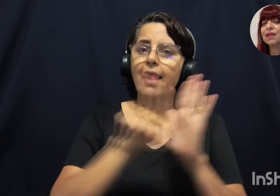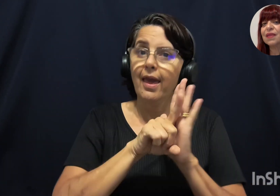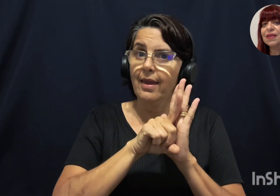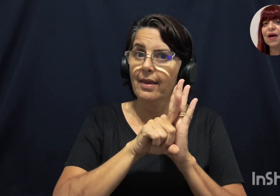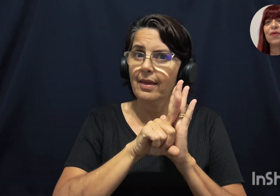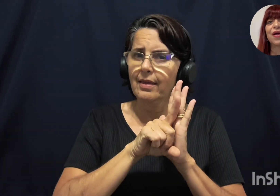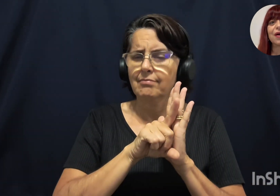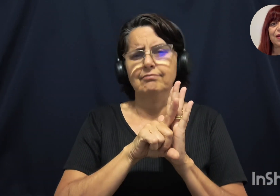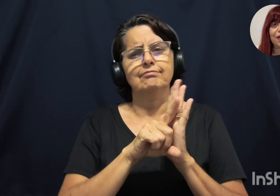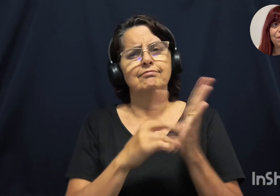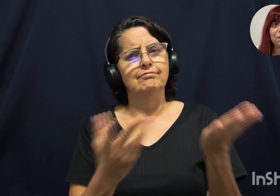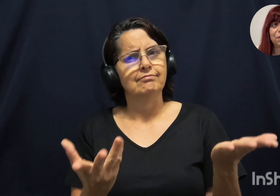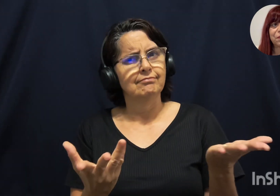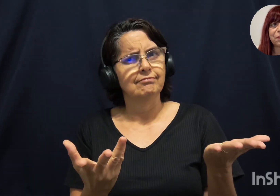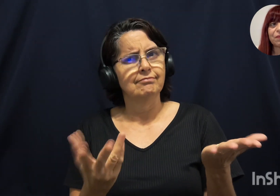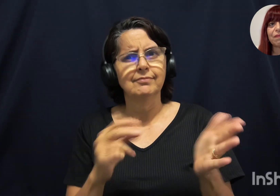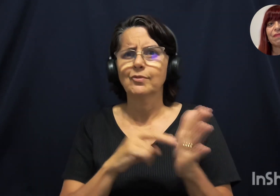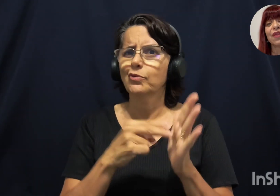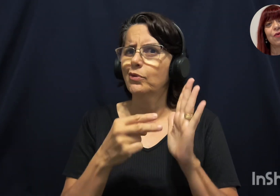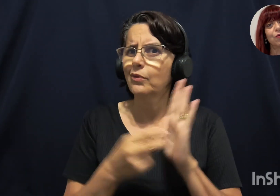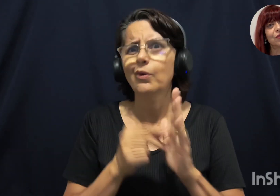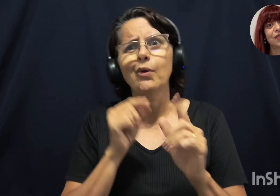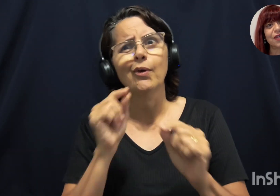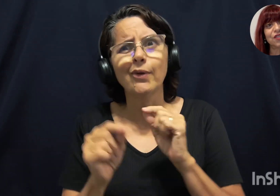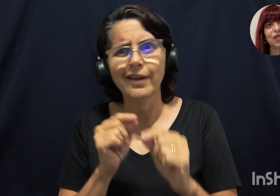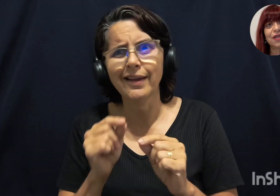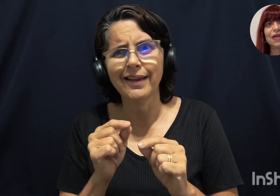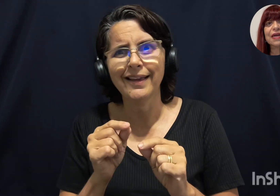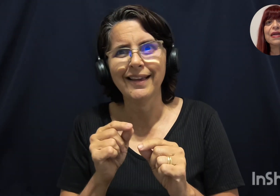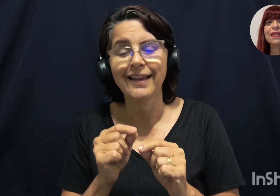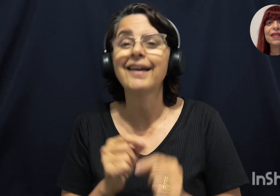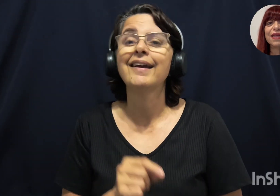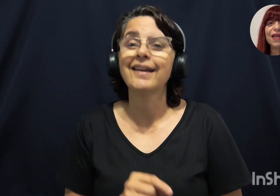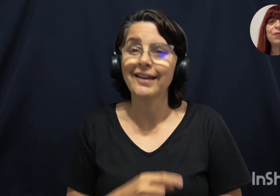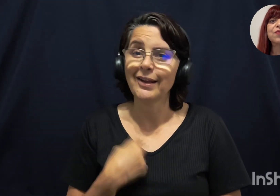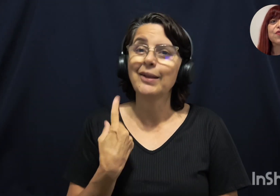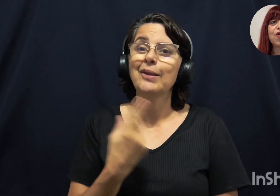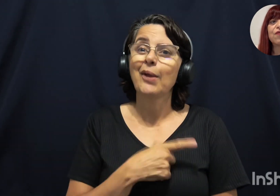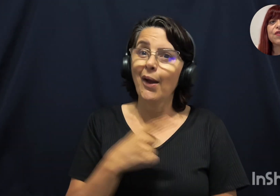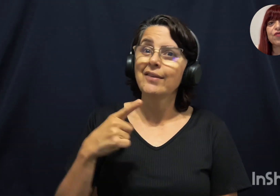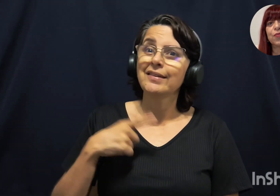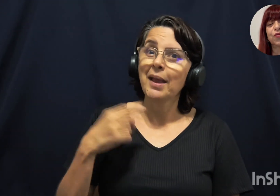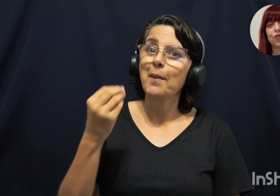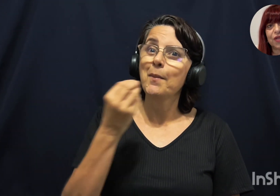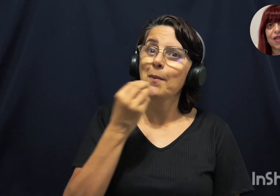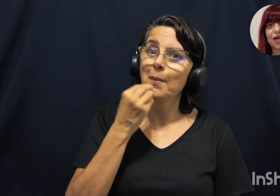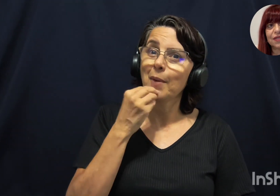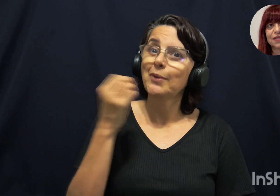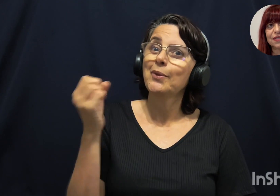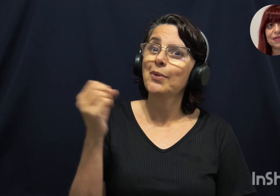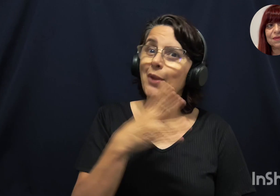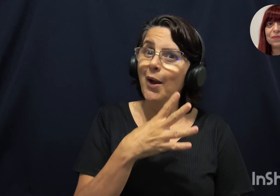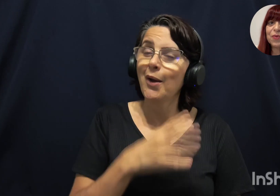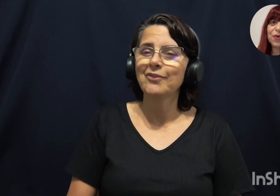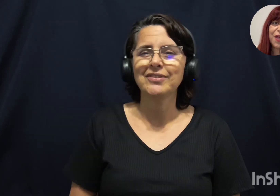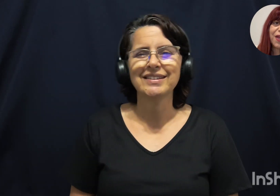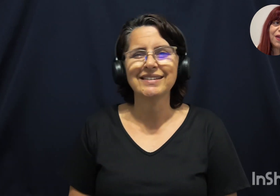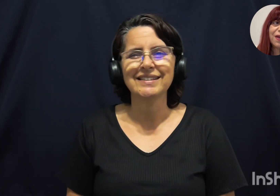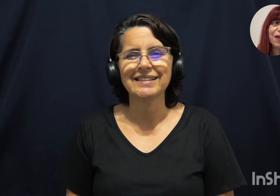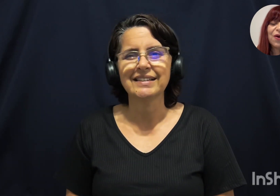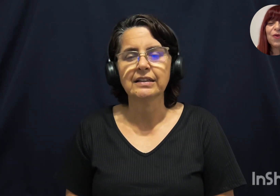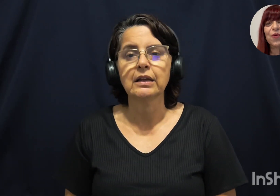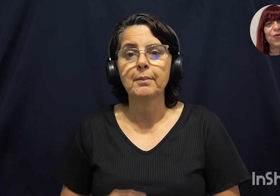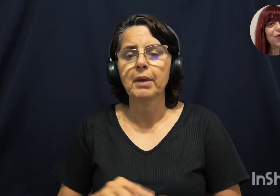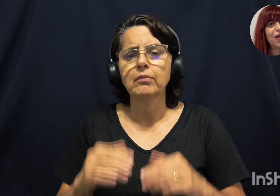sempre. Tal é a lei. Ou seja, teremos novas oportunidades,